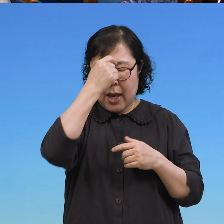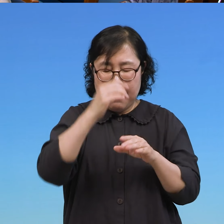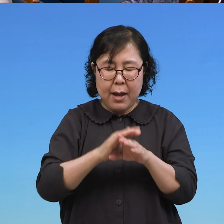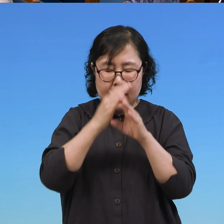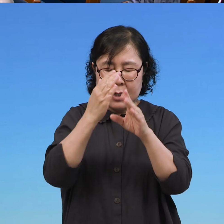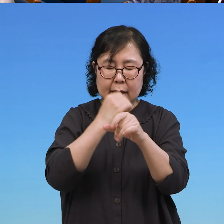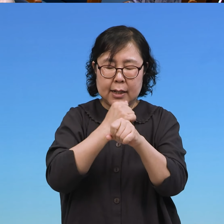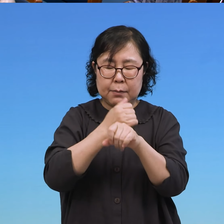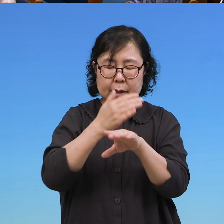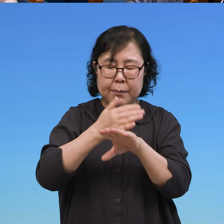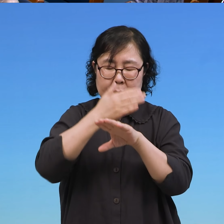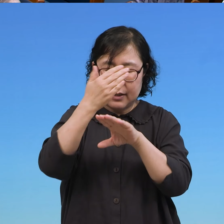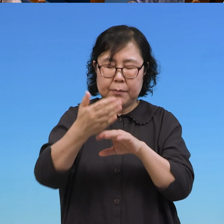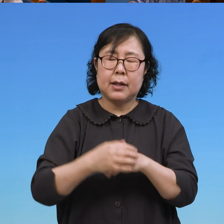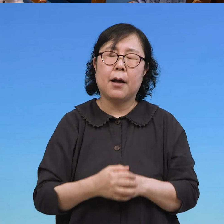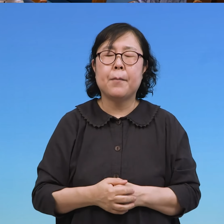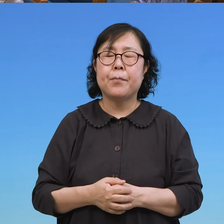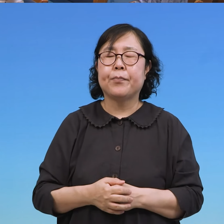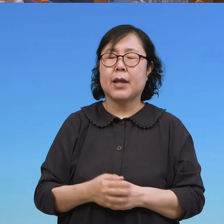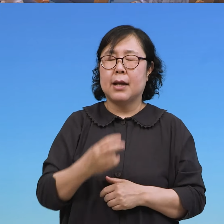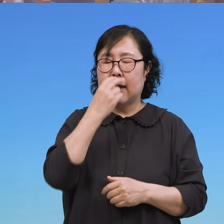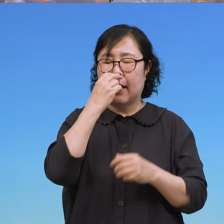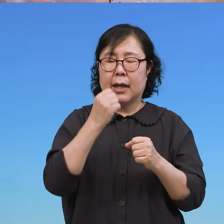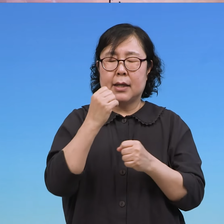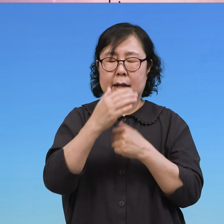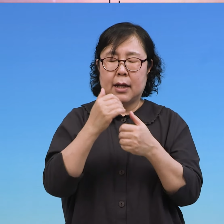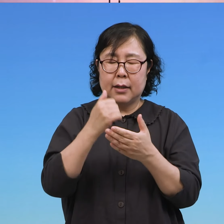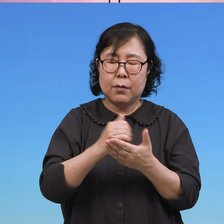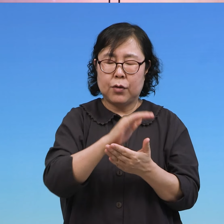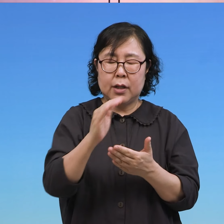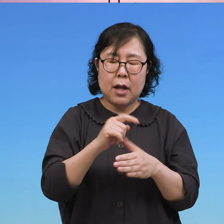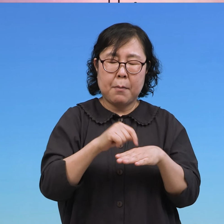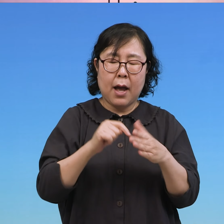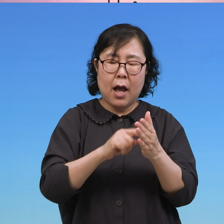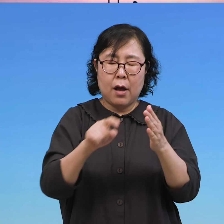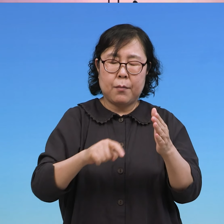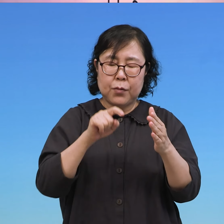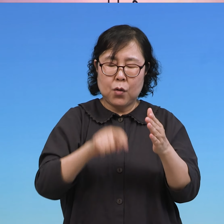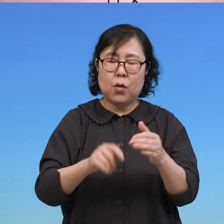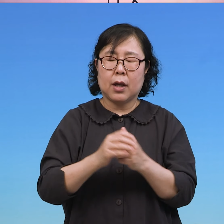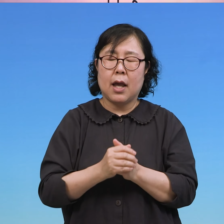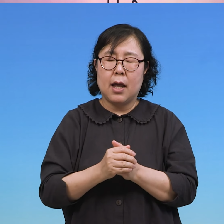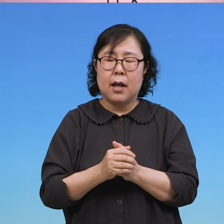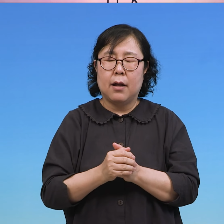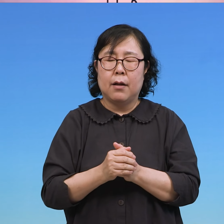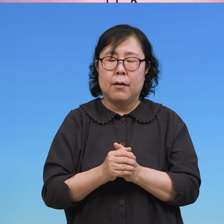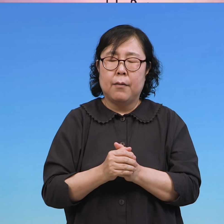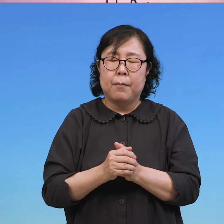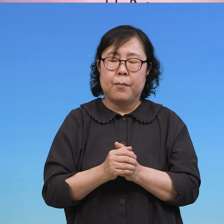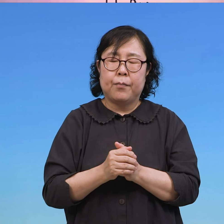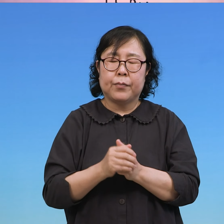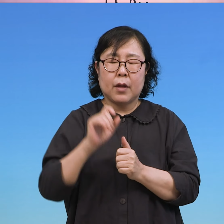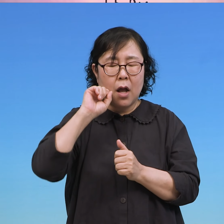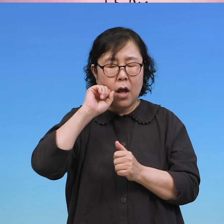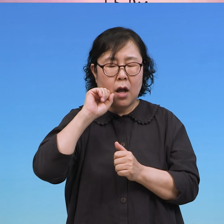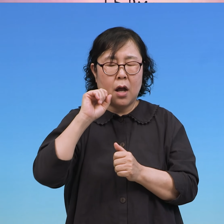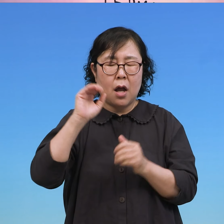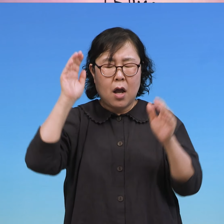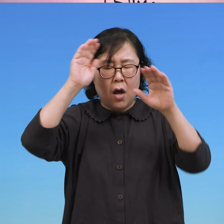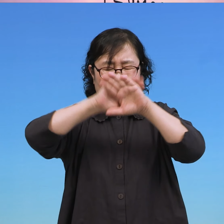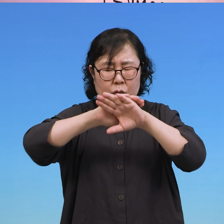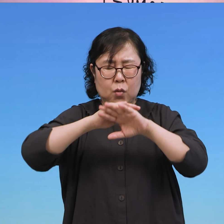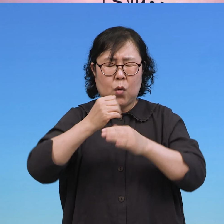하시니 감사합니다. 살아계신 하나님, 오늘 우리들 심령 가운데 하나님 너무나 답답하고 힘들고 어둡고